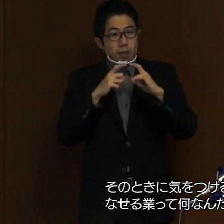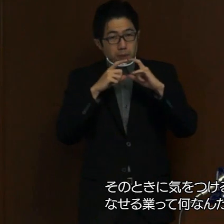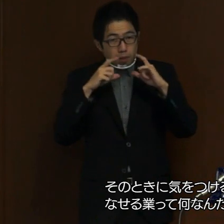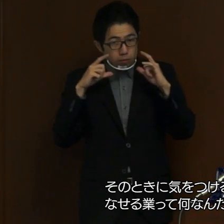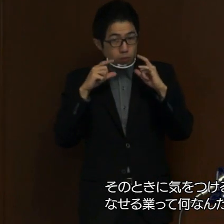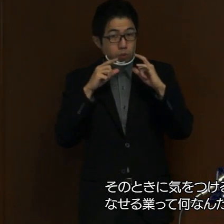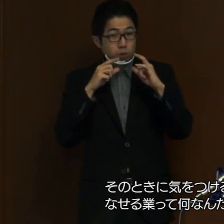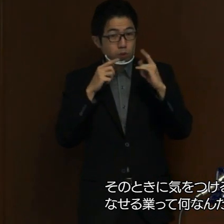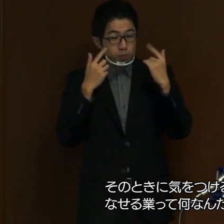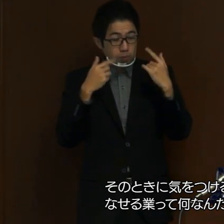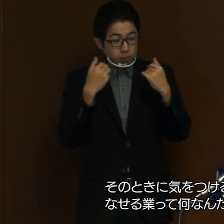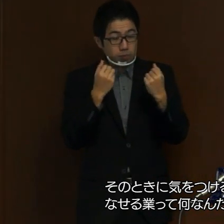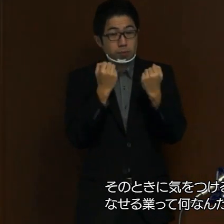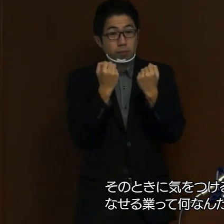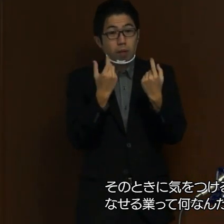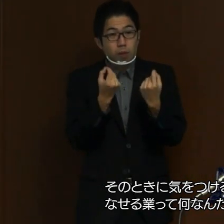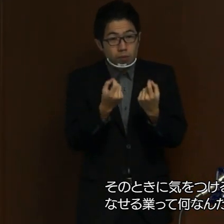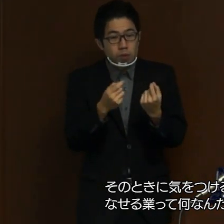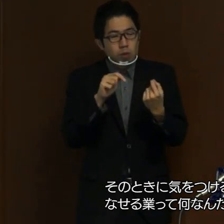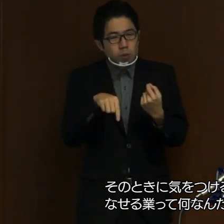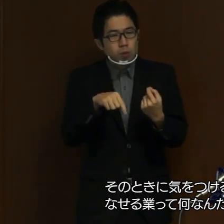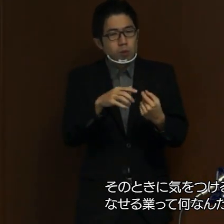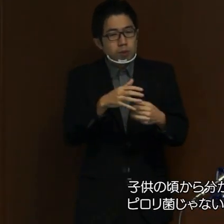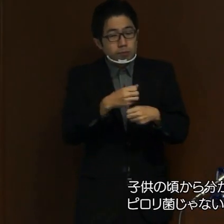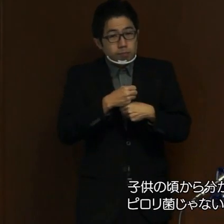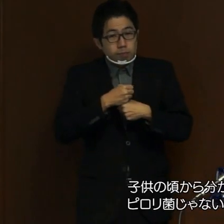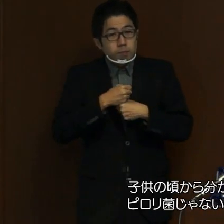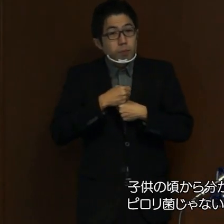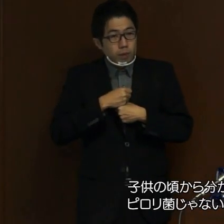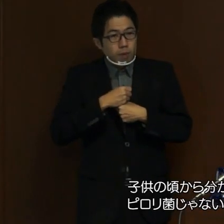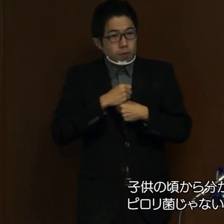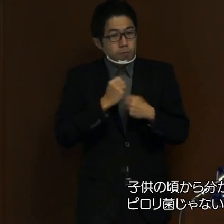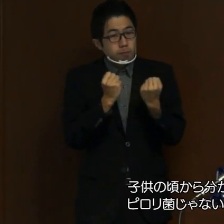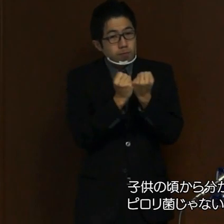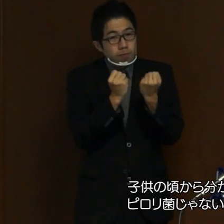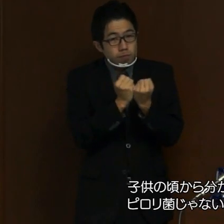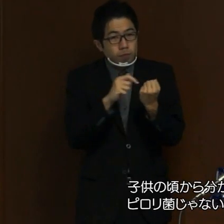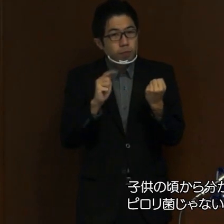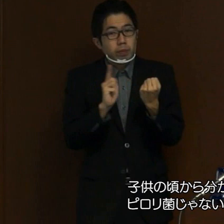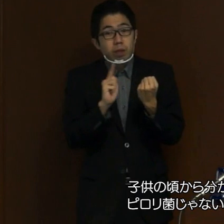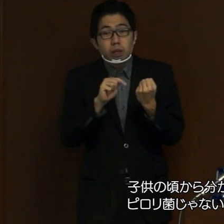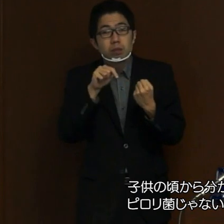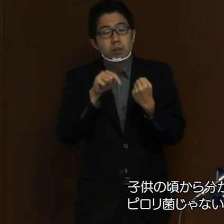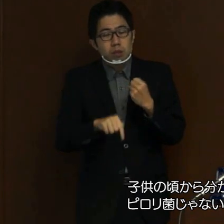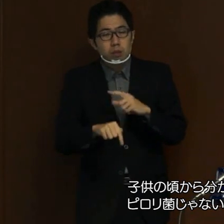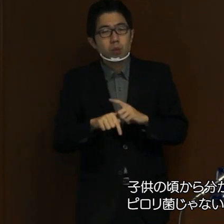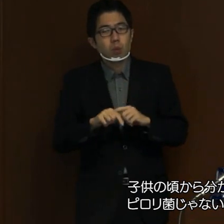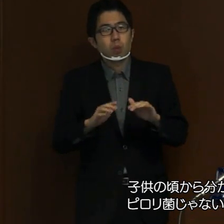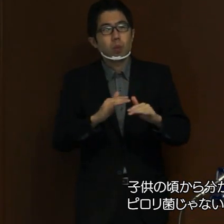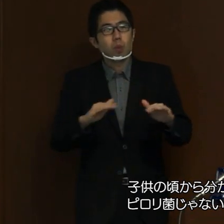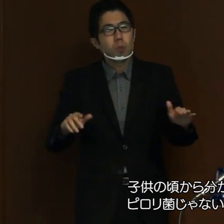のなせる技って何なんだろうかっていうことを子どもの頃から分かってもらえれば、